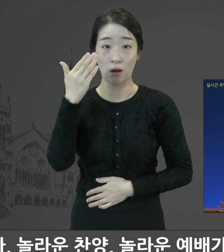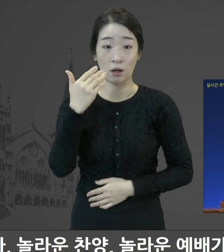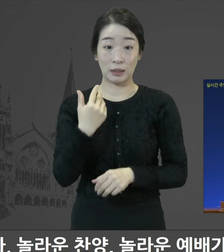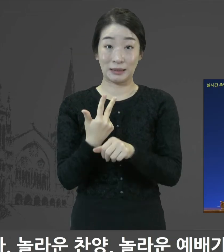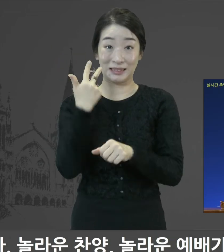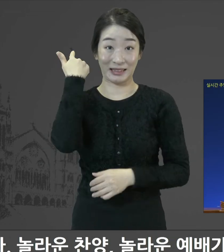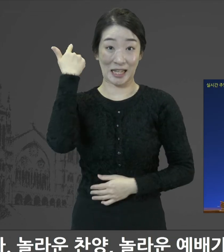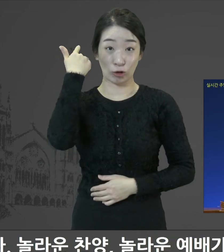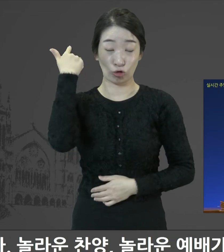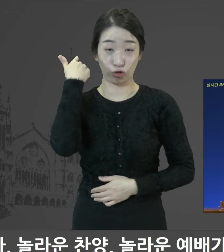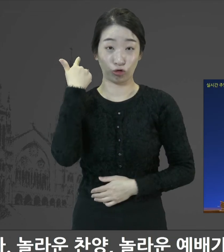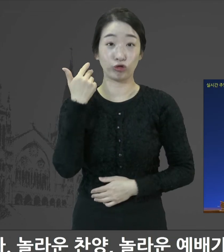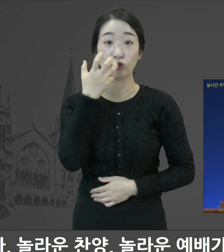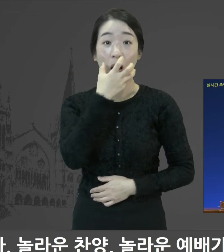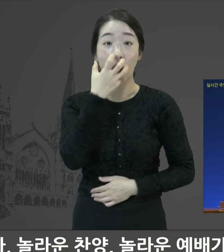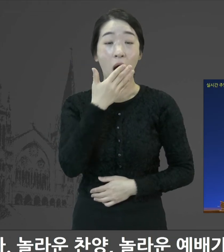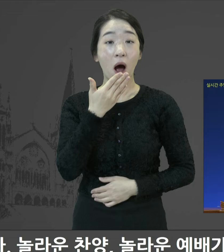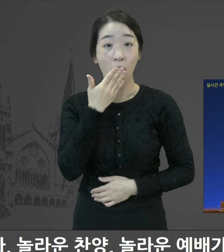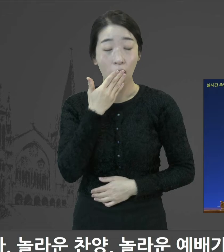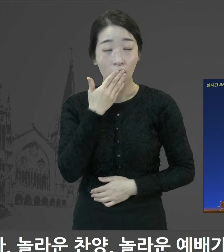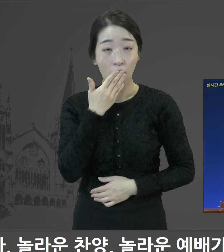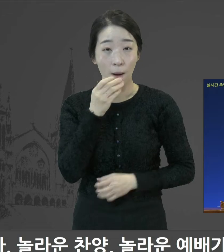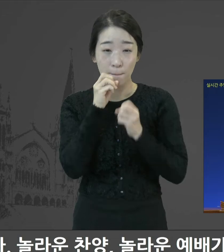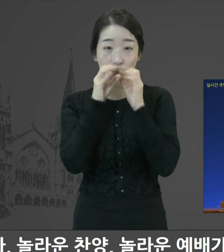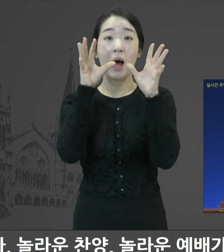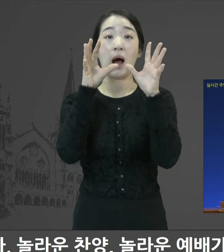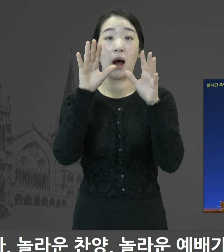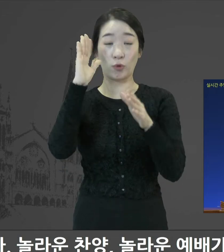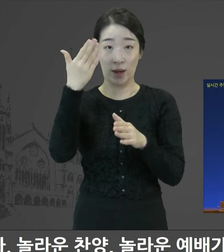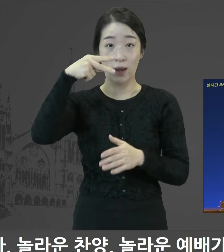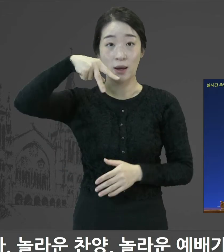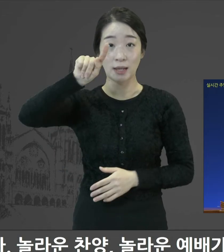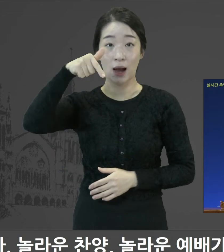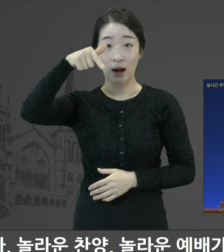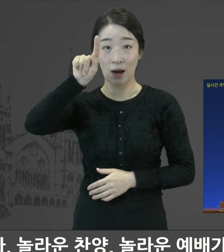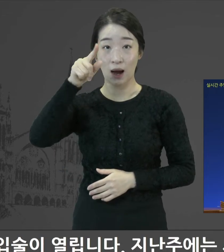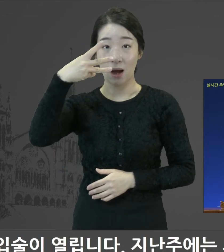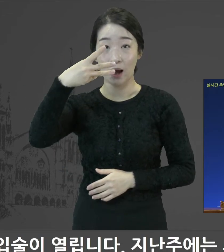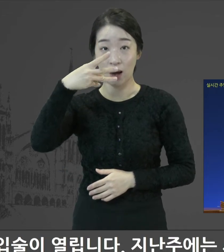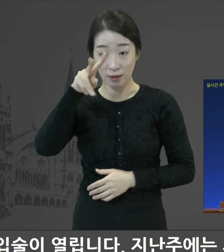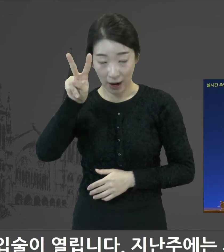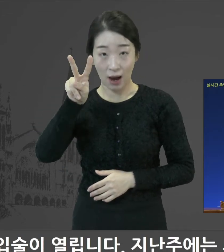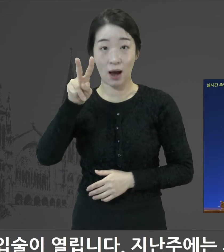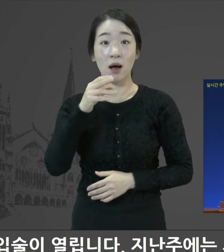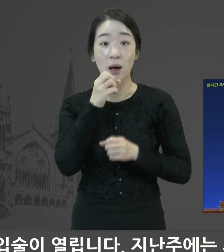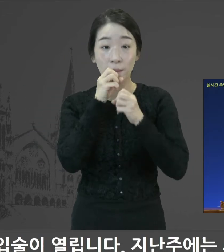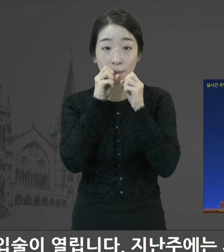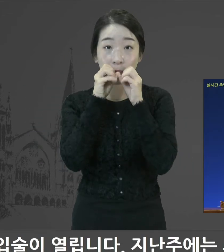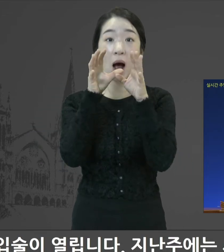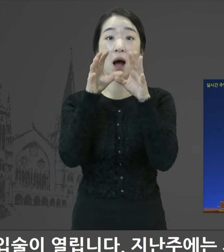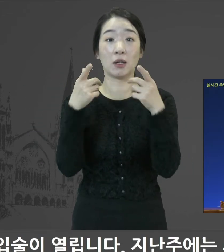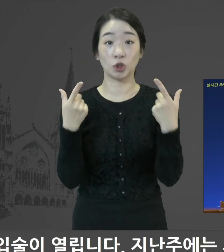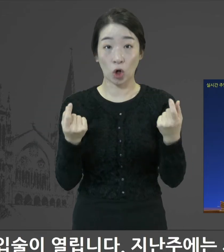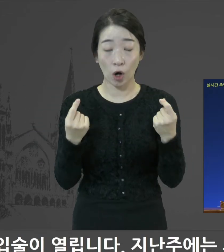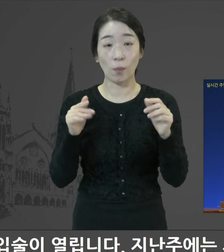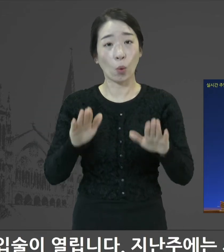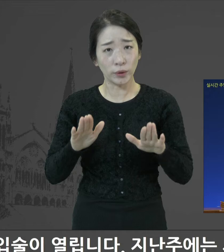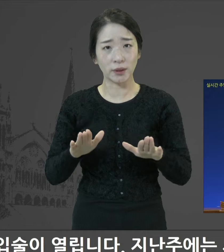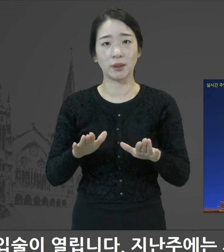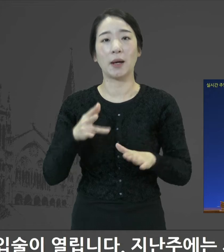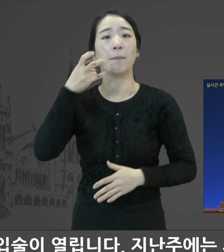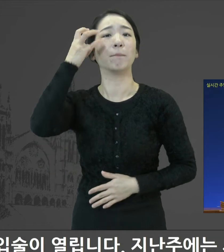입술이 열리는 장면을 우리가 말씀을 통해서 배웠는데요, 이 마리아의 입술이 열린 것은 또 사가랴의 입술이 열린 것하고는 또 다른